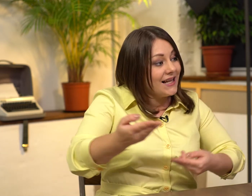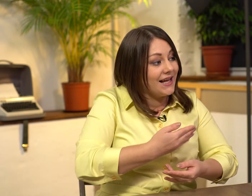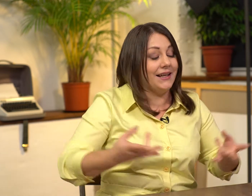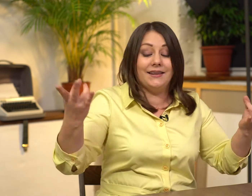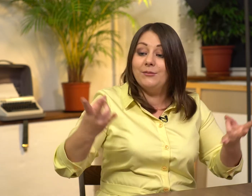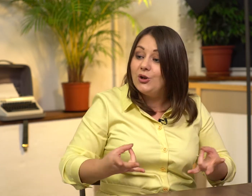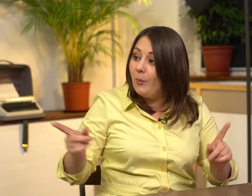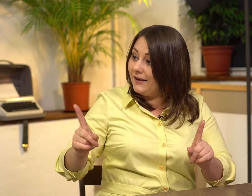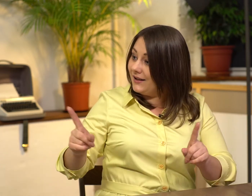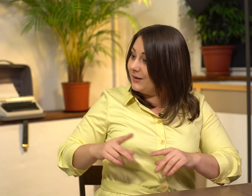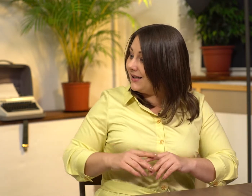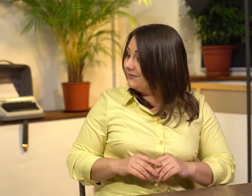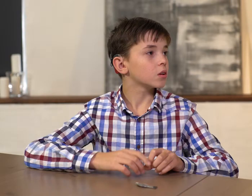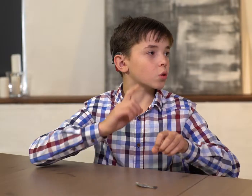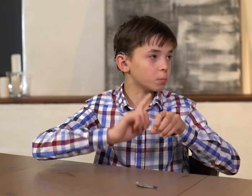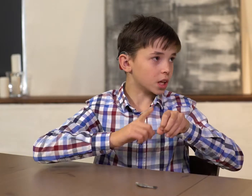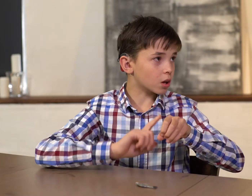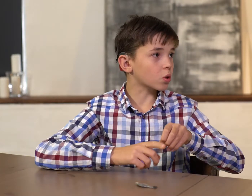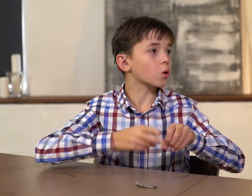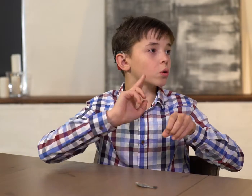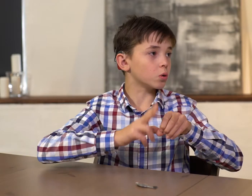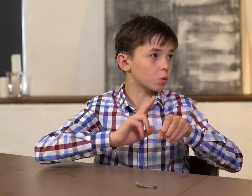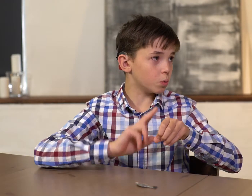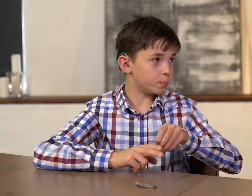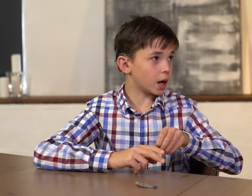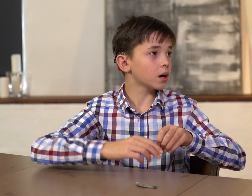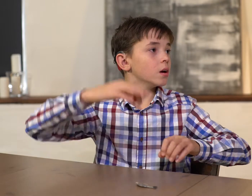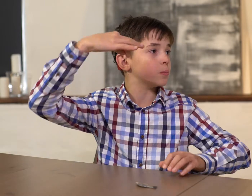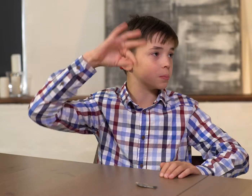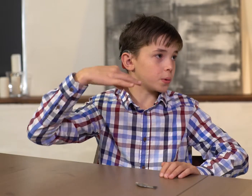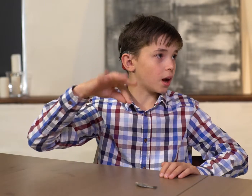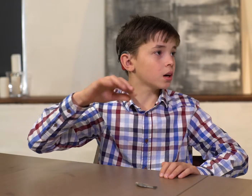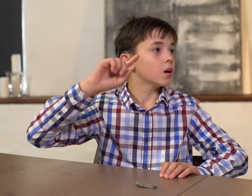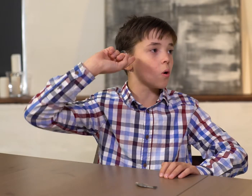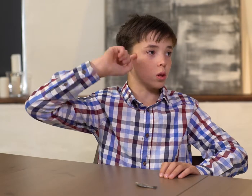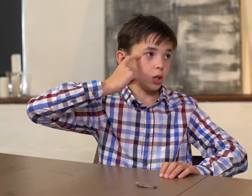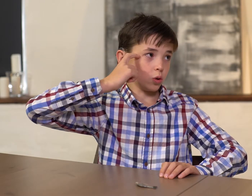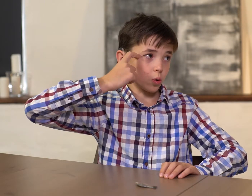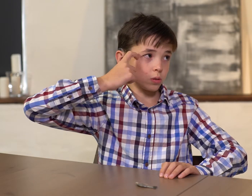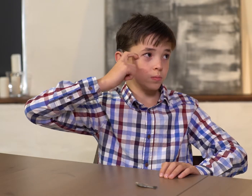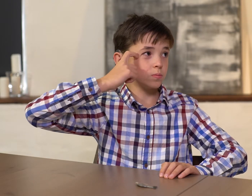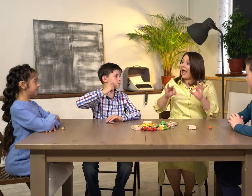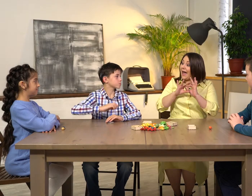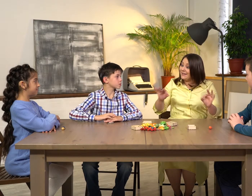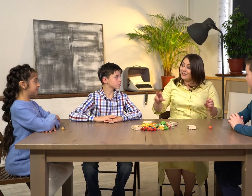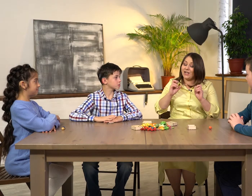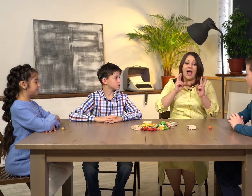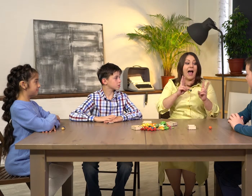салата нам что понадобится? Tomato. Cucumber. Pepper. Onion. Молодцы. Молодцы.